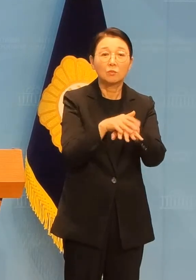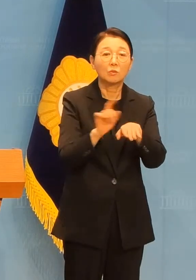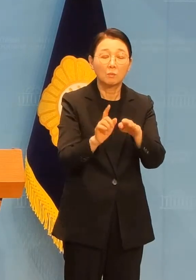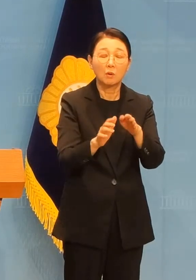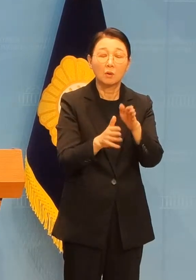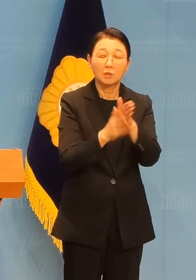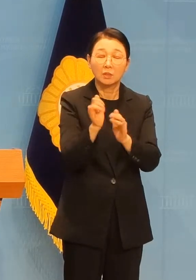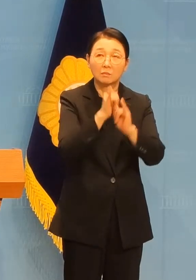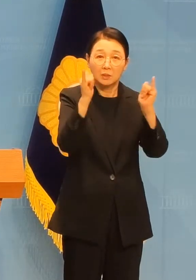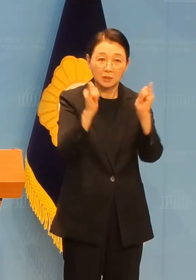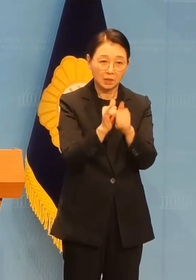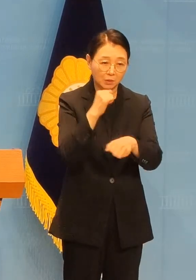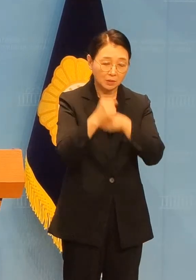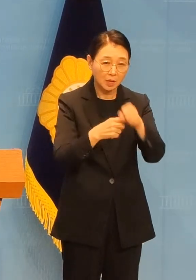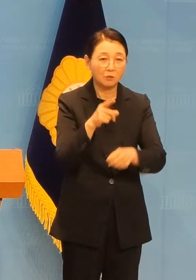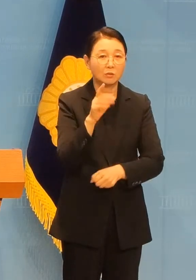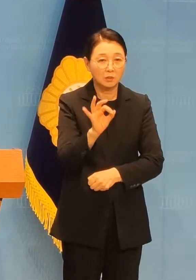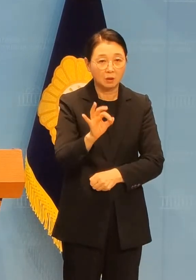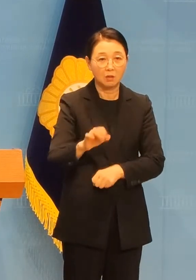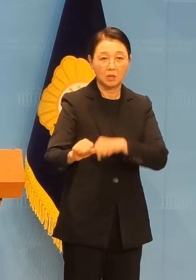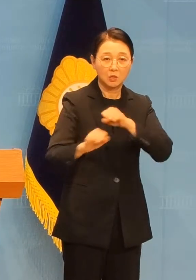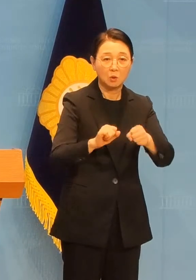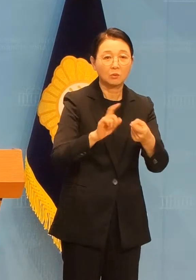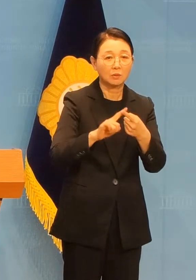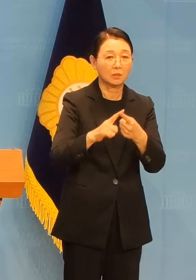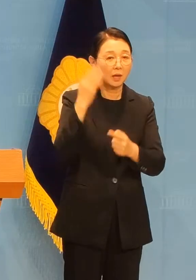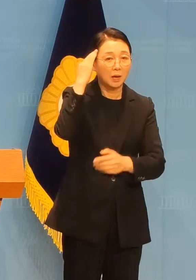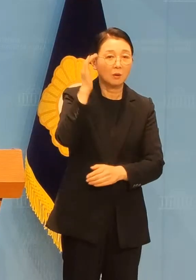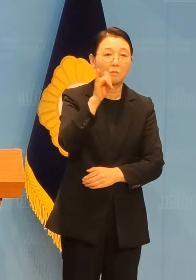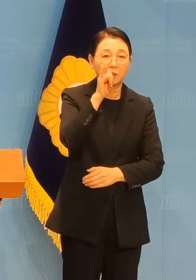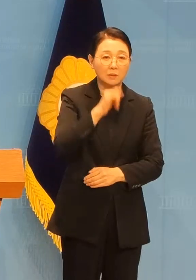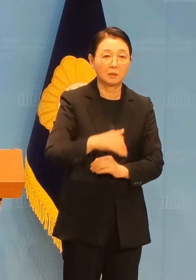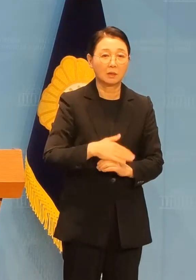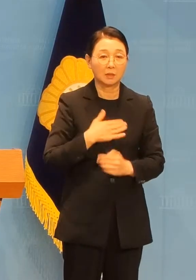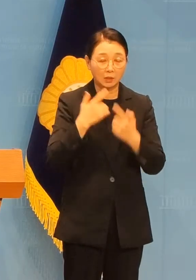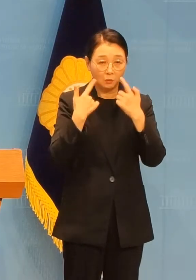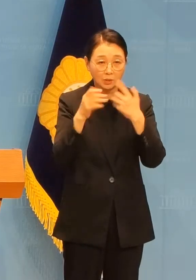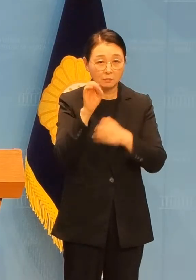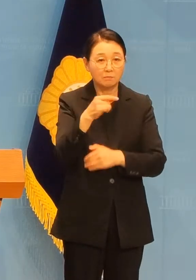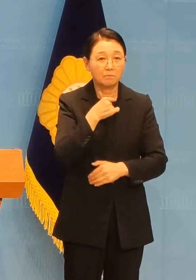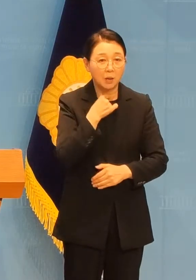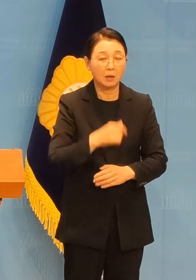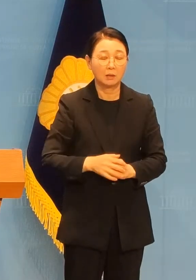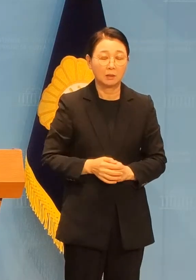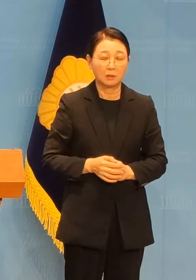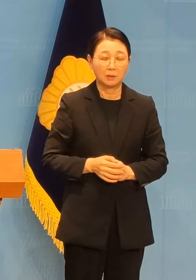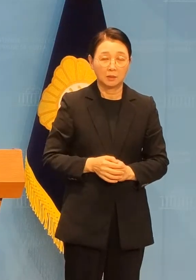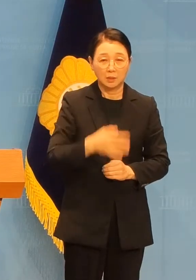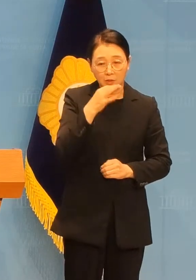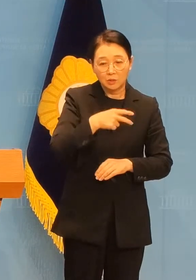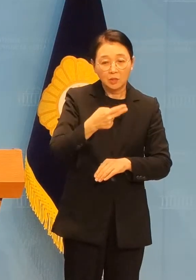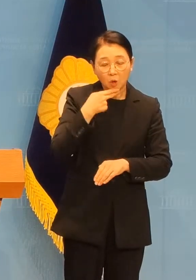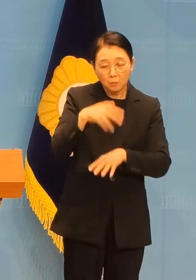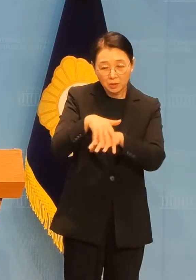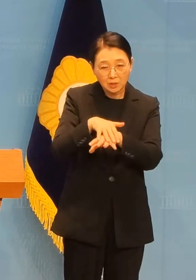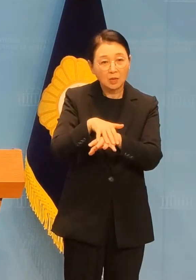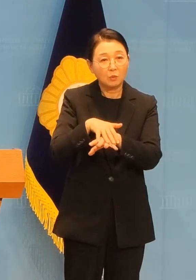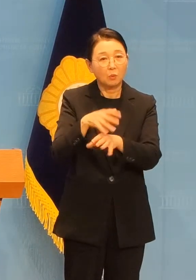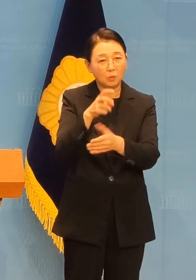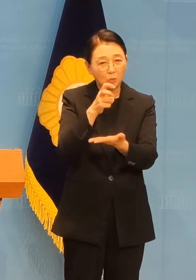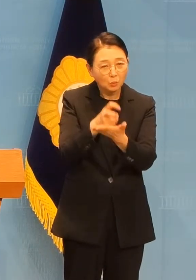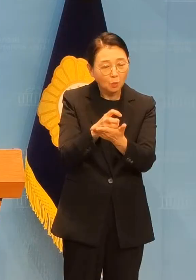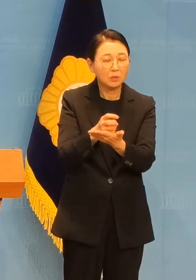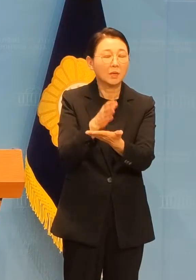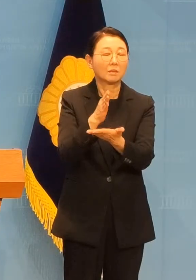시민사회의 자율성과 역동성을 가로막습니다. 그래서 저는 분명히 말씀드립니다. 비영리 법인 제도는 통제의 논리에서